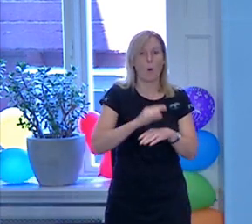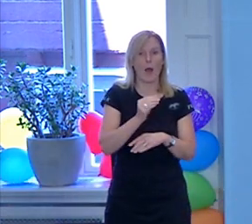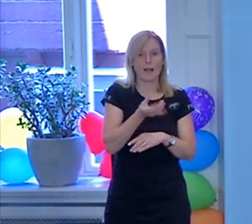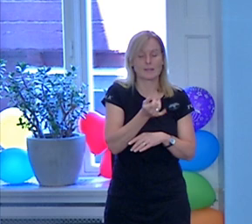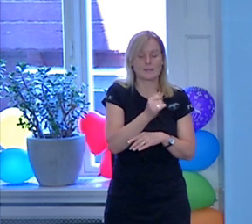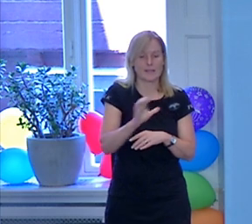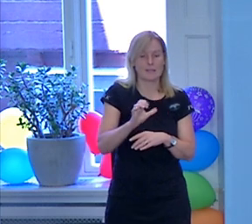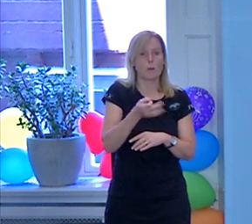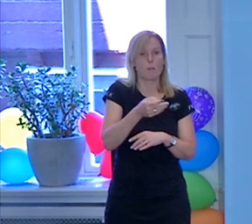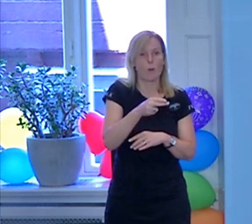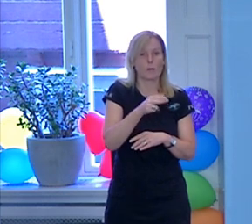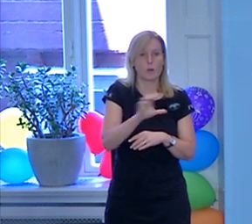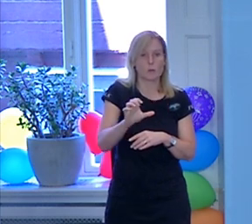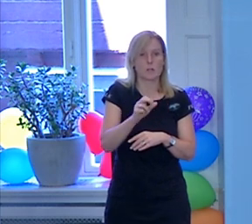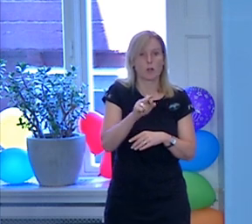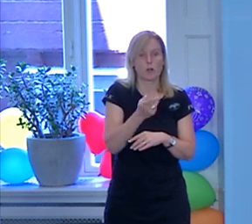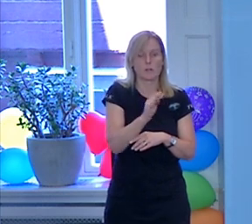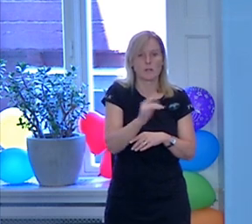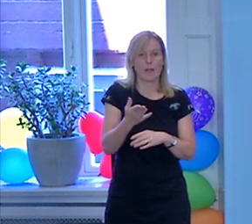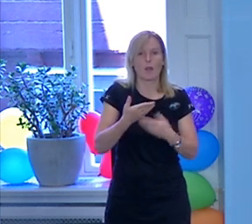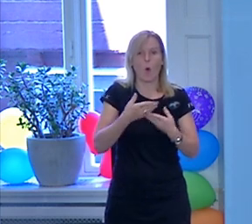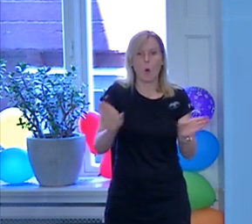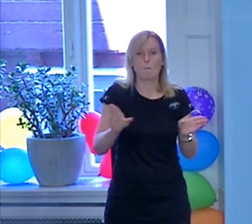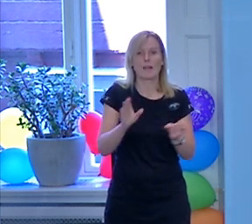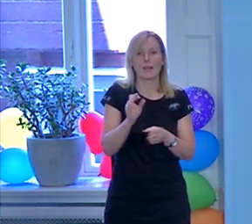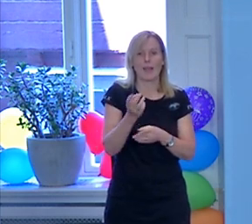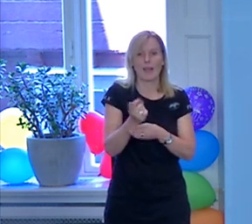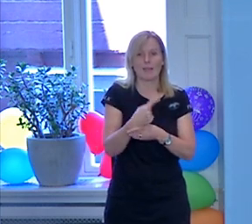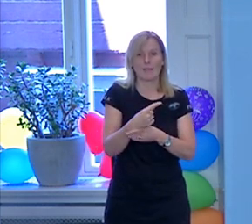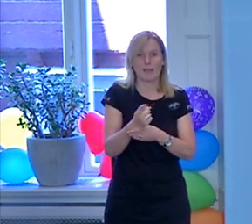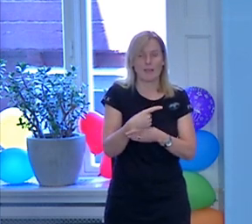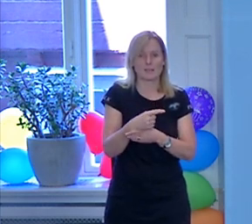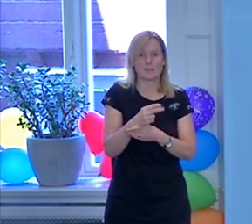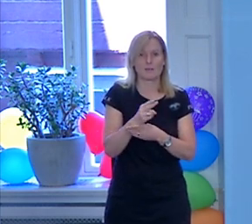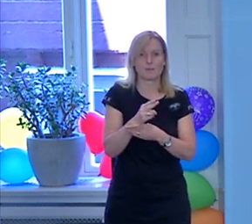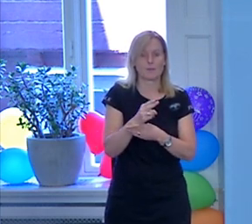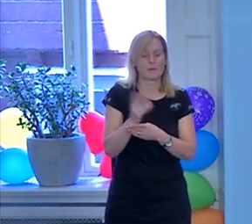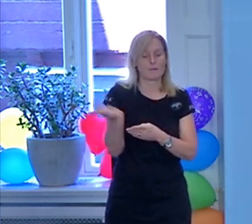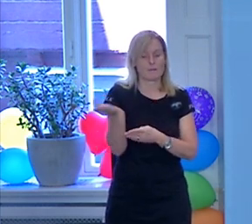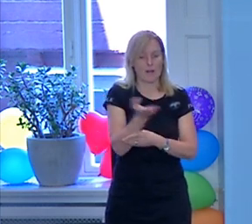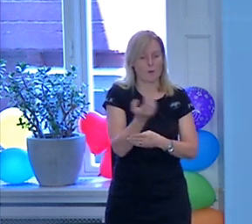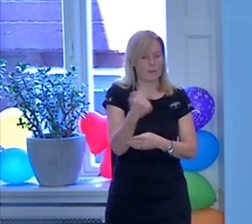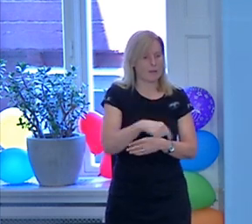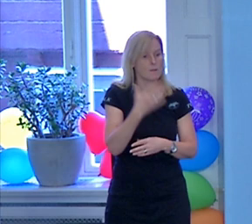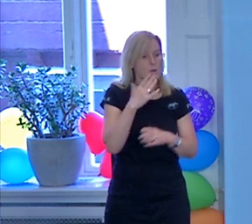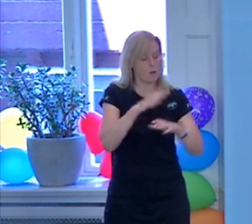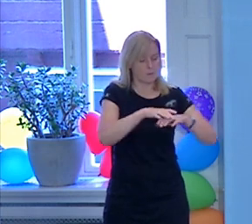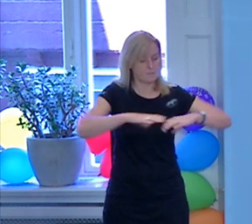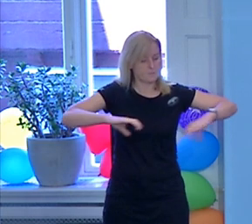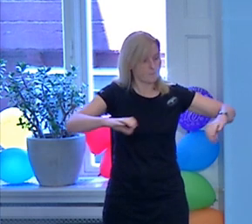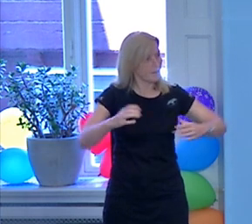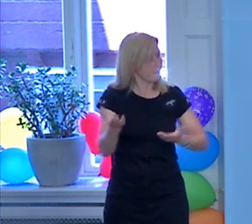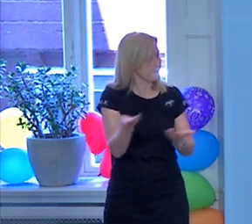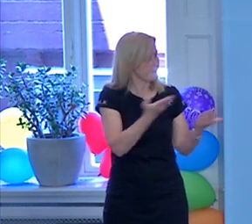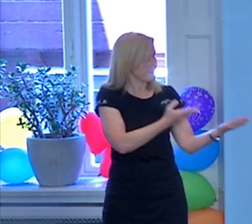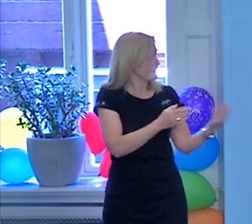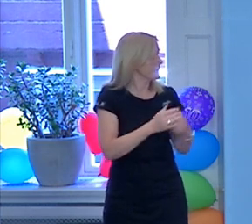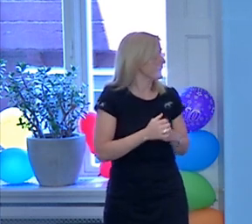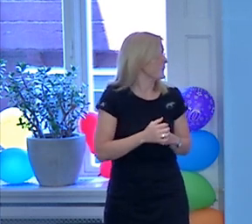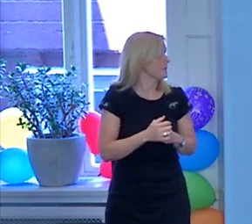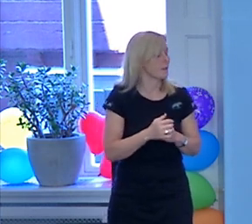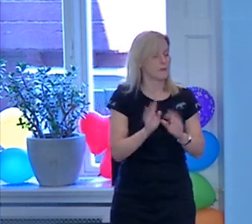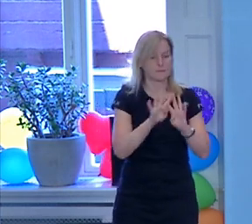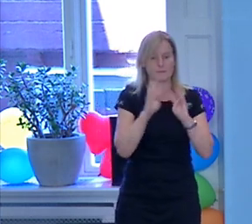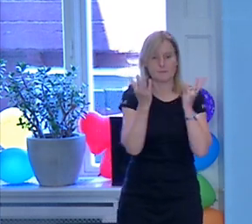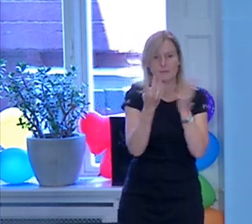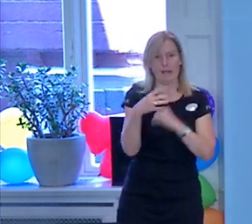har vi Pontus Rystedt, Open Innovation Navigator i Ideon. Vad bra, ni cirklar lite runt, men jag kommer gärna fram hela vägen till